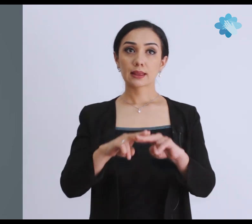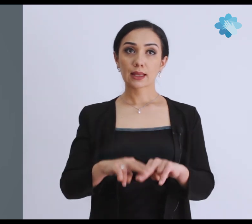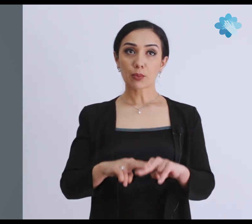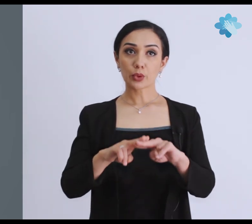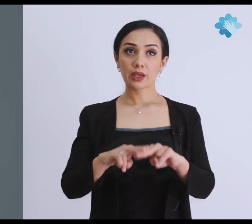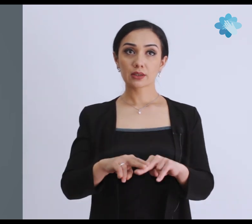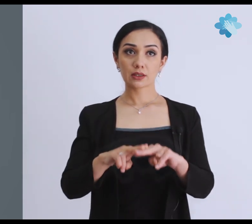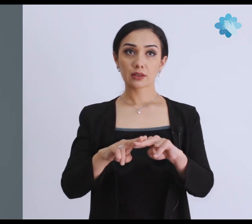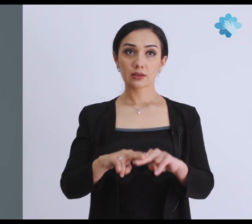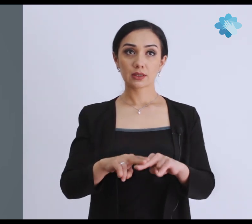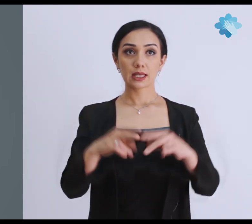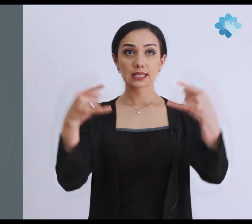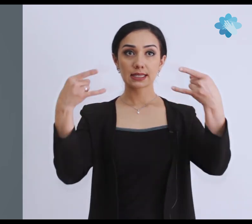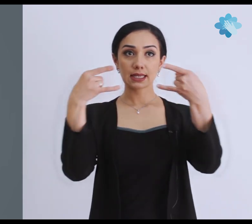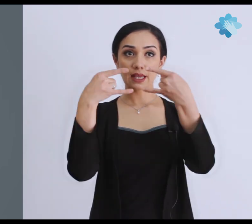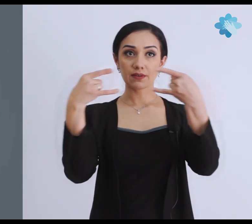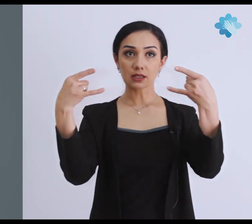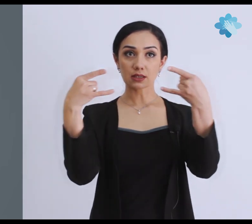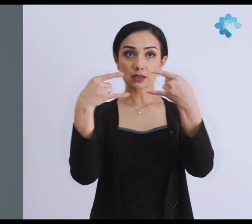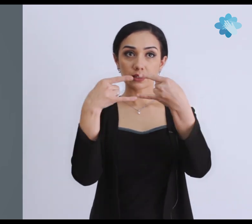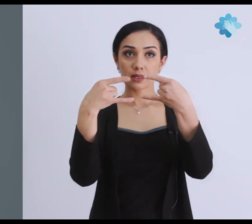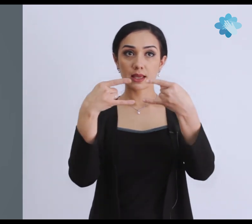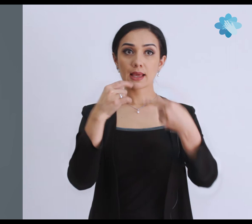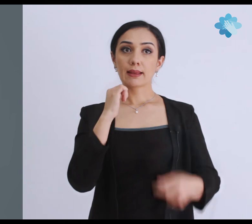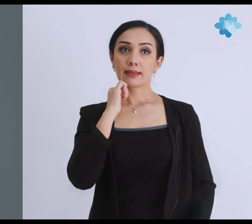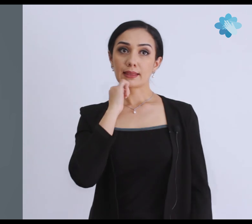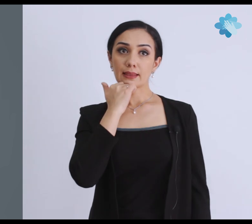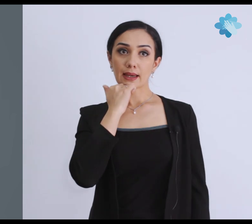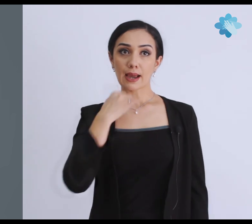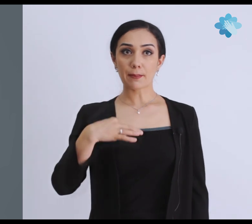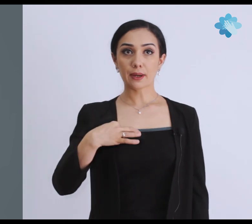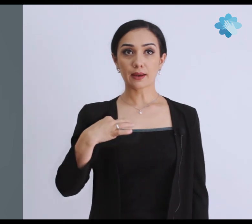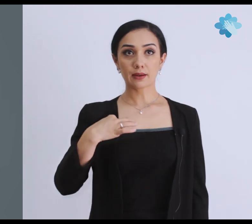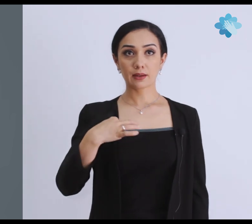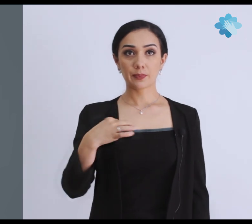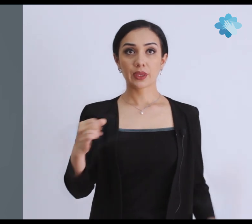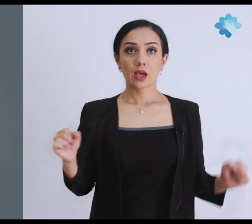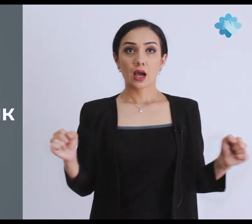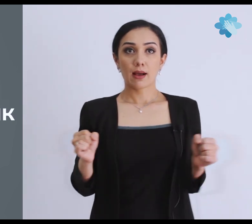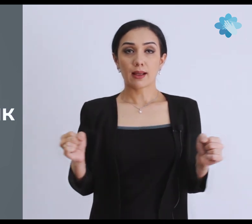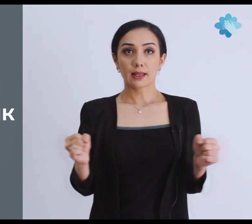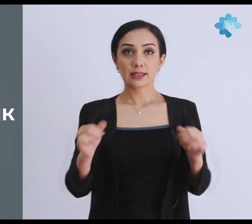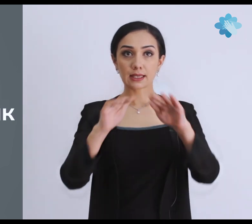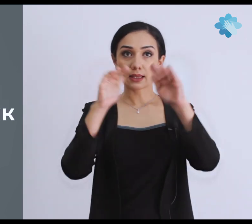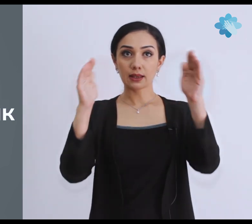табуретка телевизор тряпка холодильник